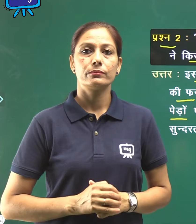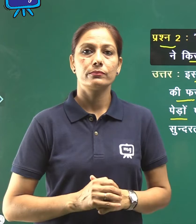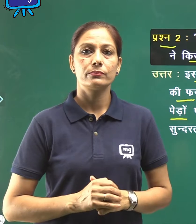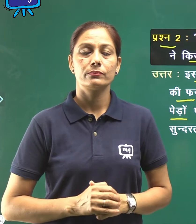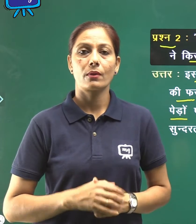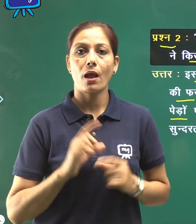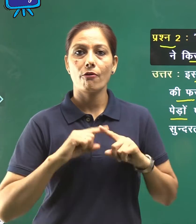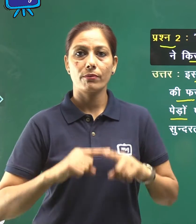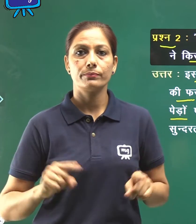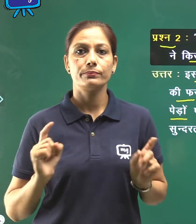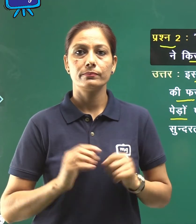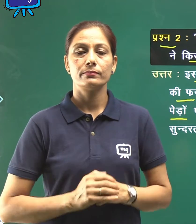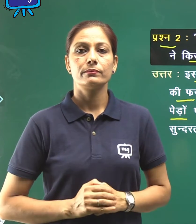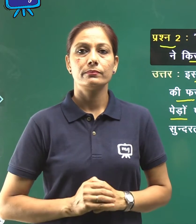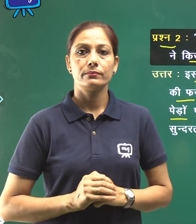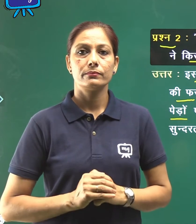एवं